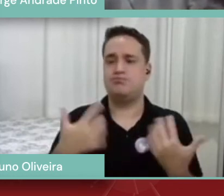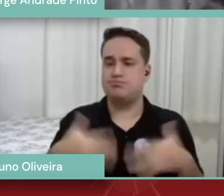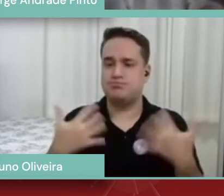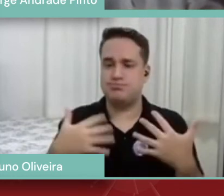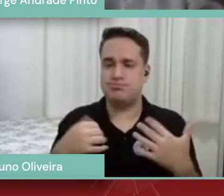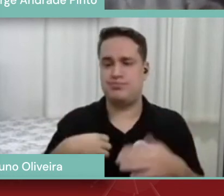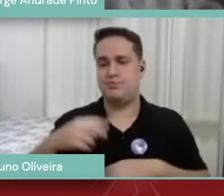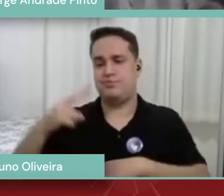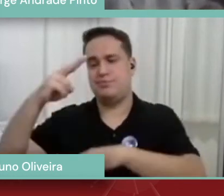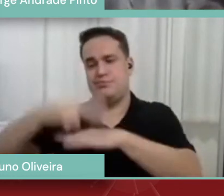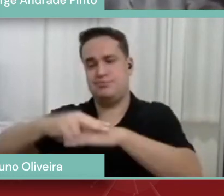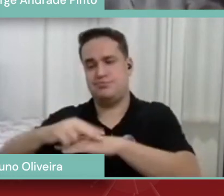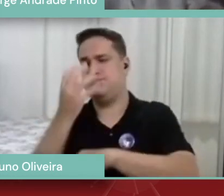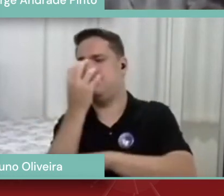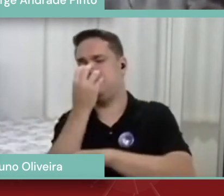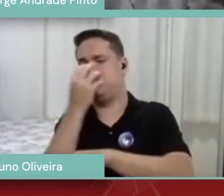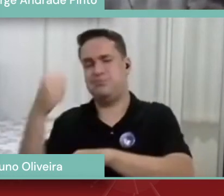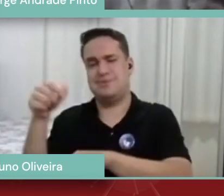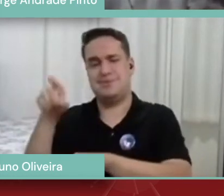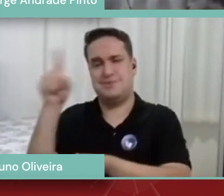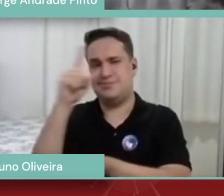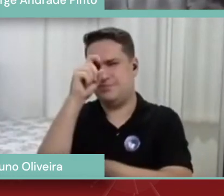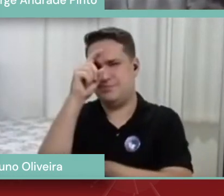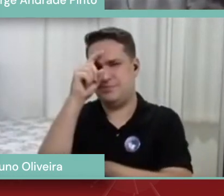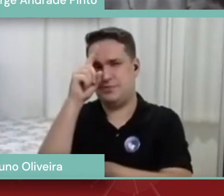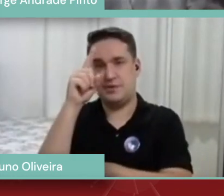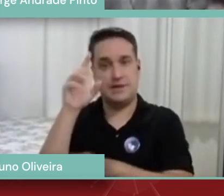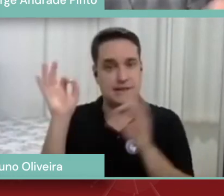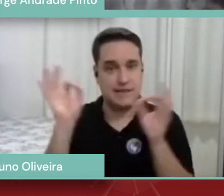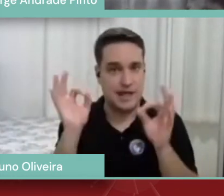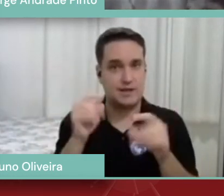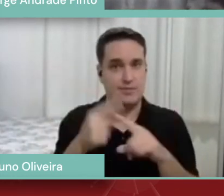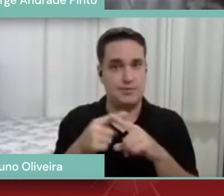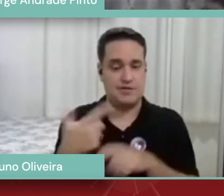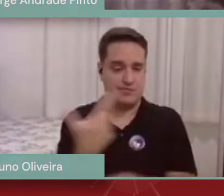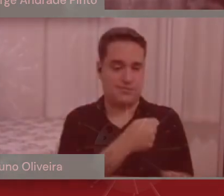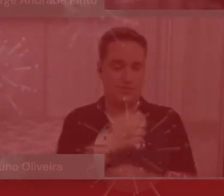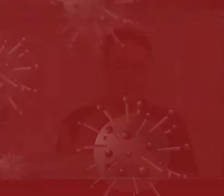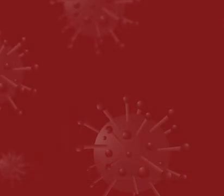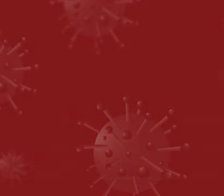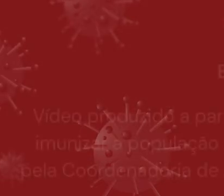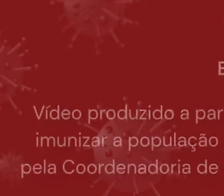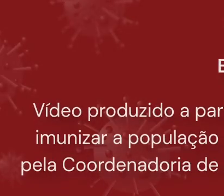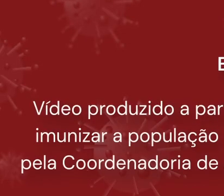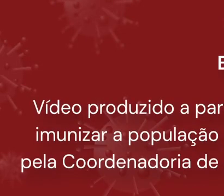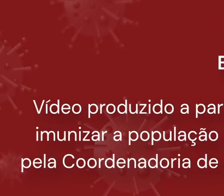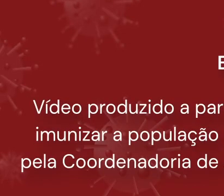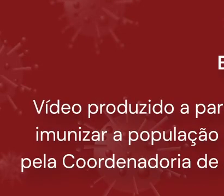internação, esse já é um desfecho primário de imensa importância.